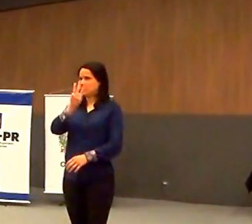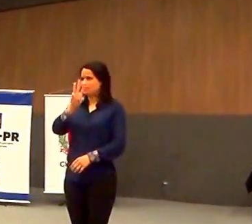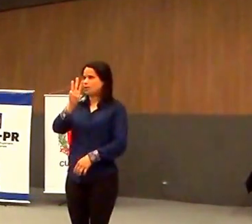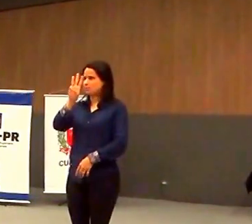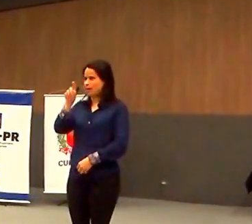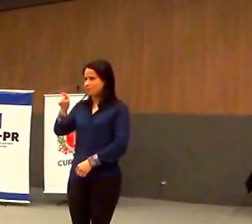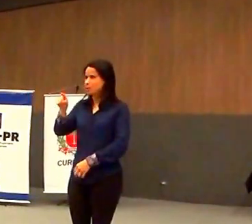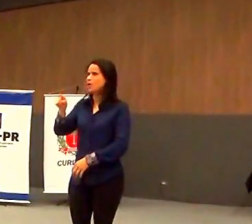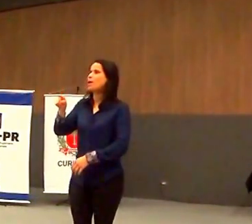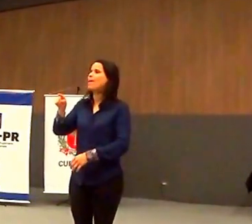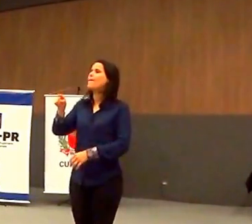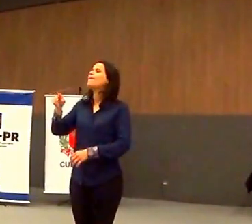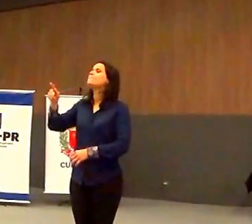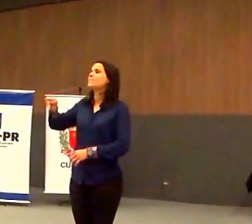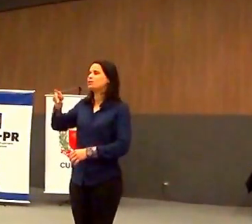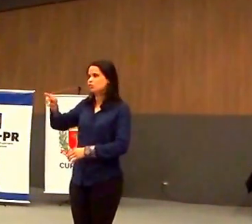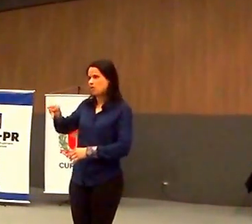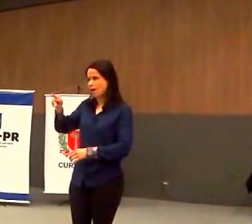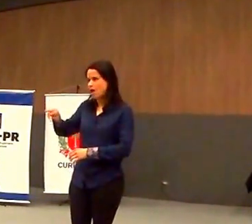O número de homens é menor, né?